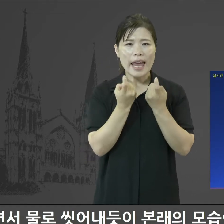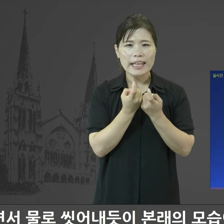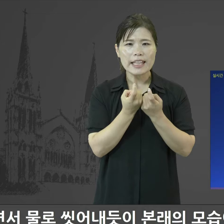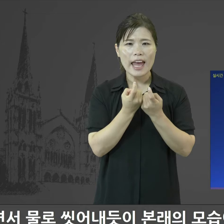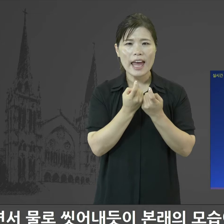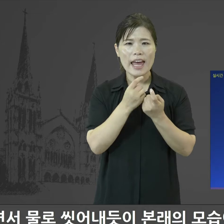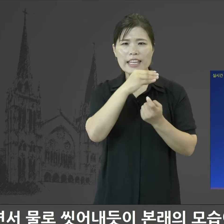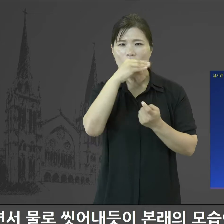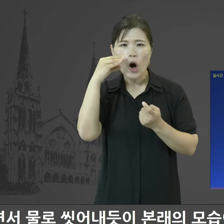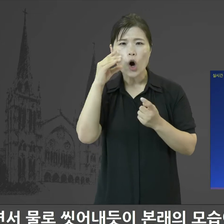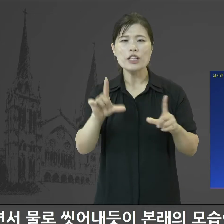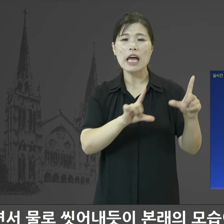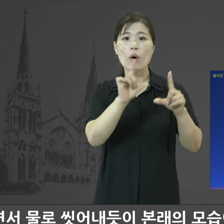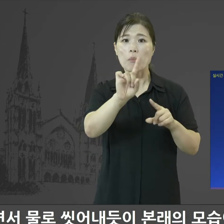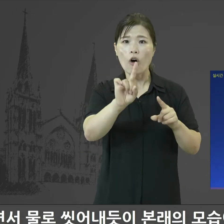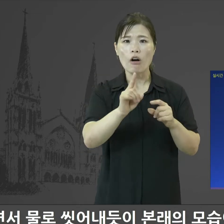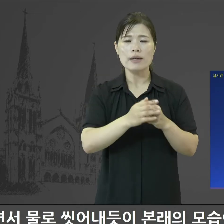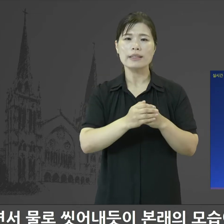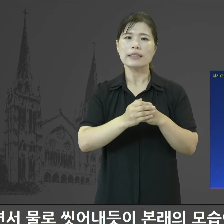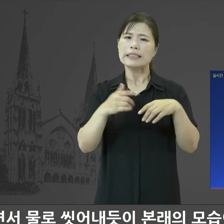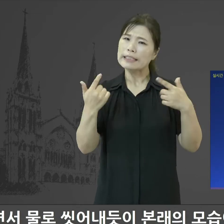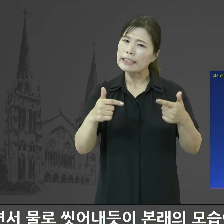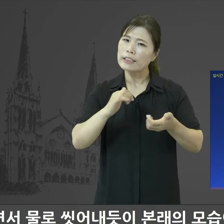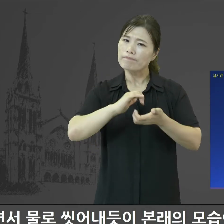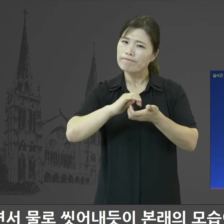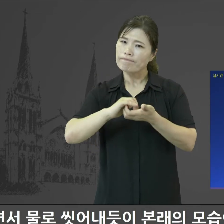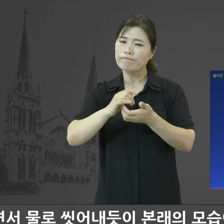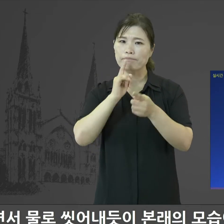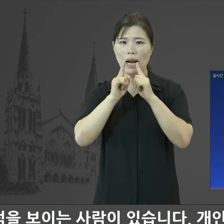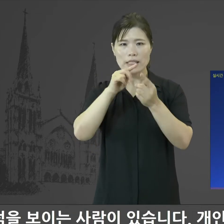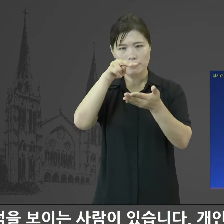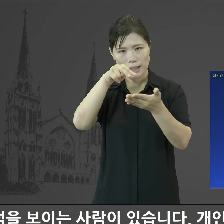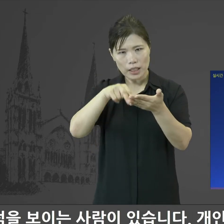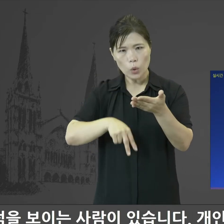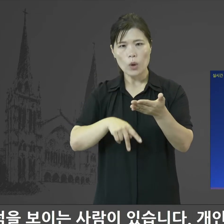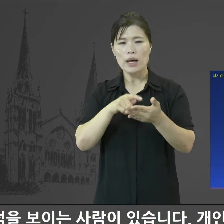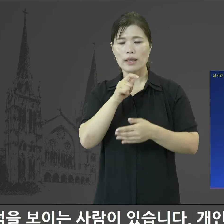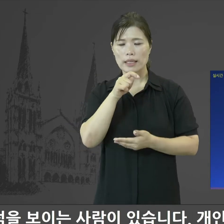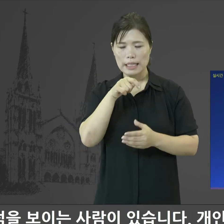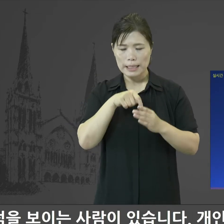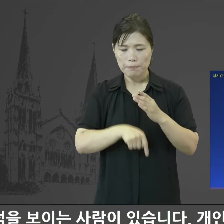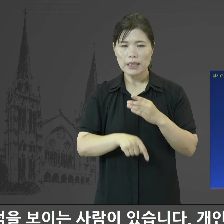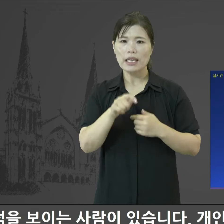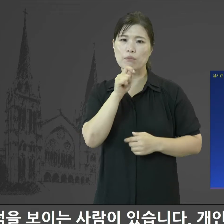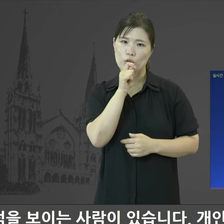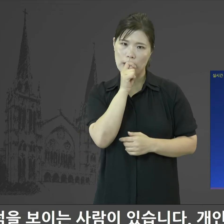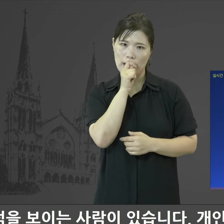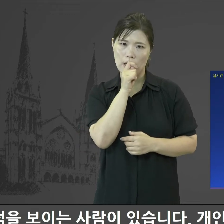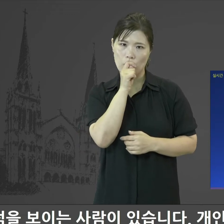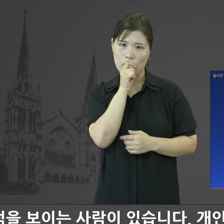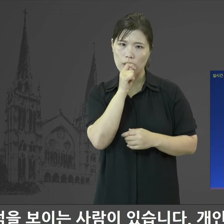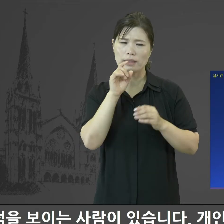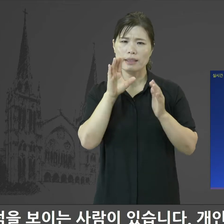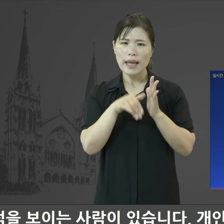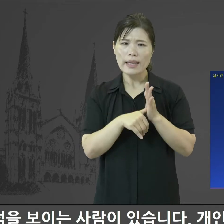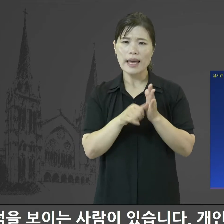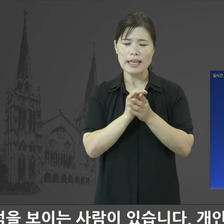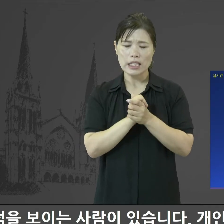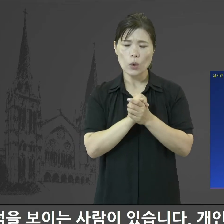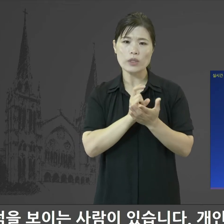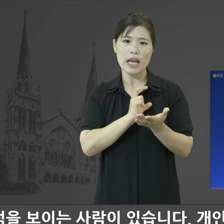함은 늘 정해진 시간에 일정하게 말씀을 읽고 깊이 묵상하고 또 그날 주어진 기도의